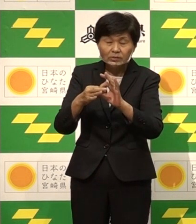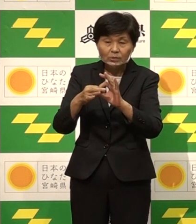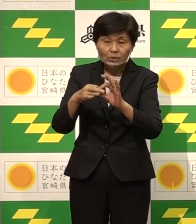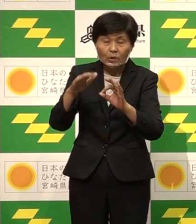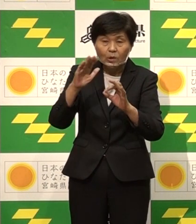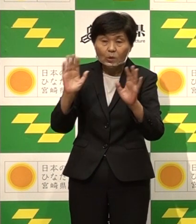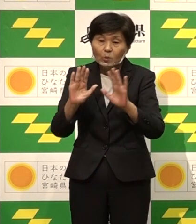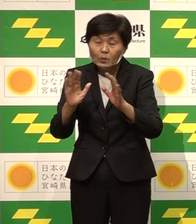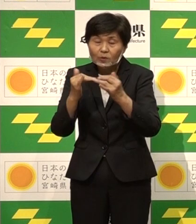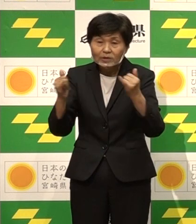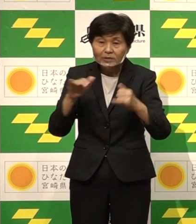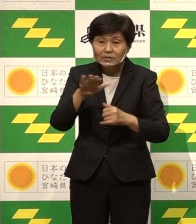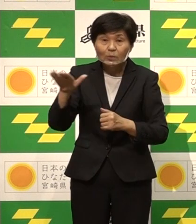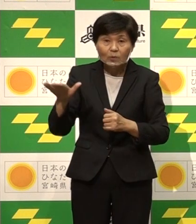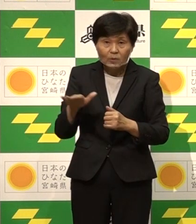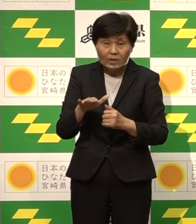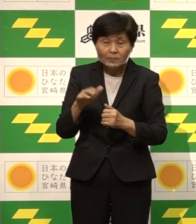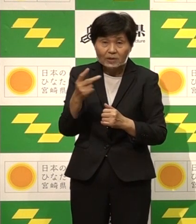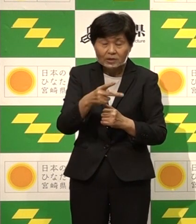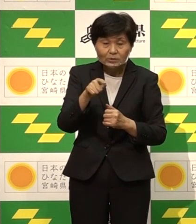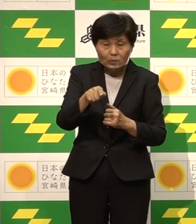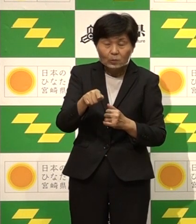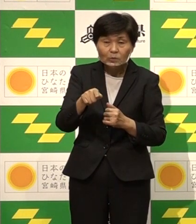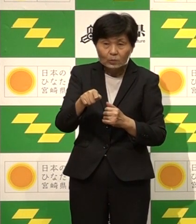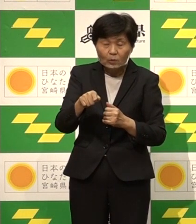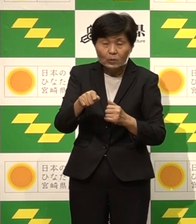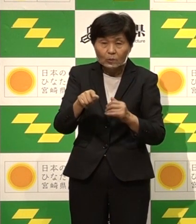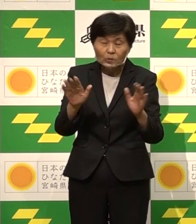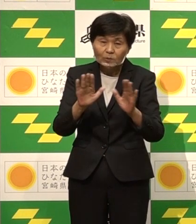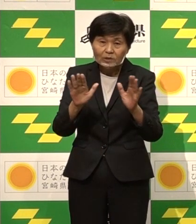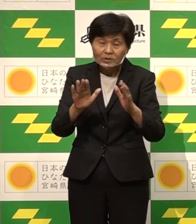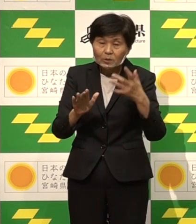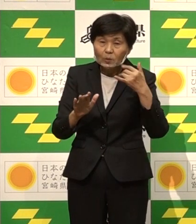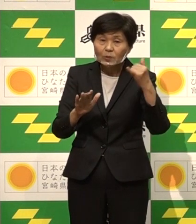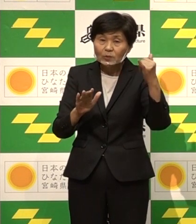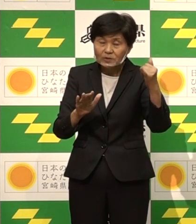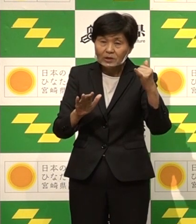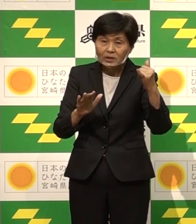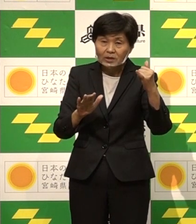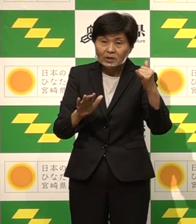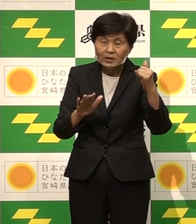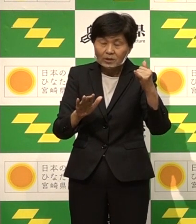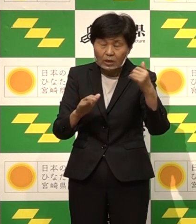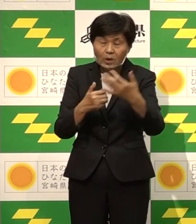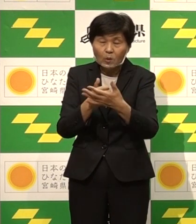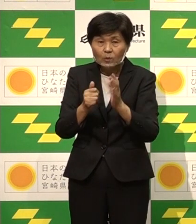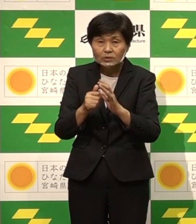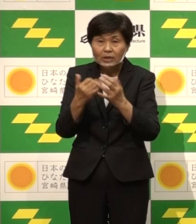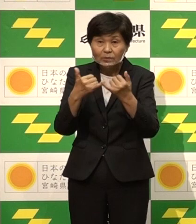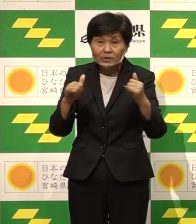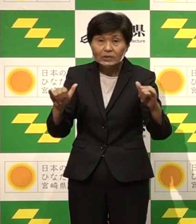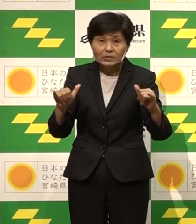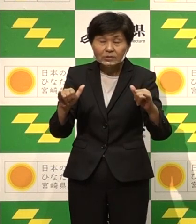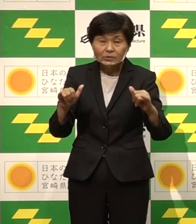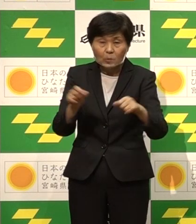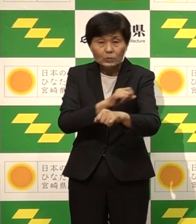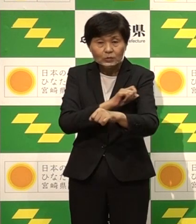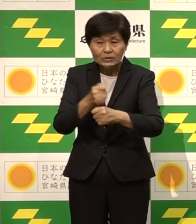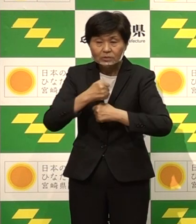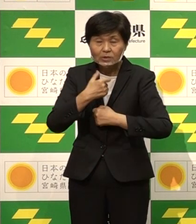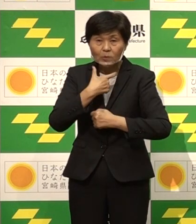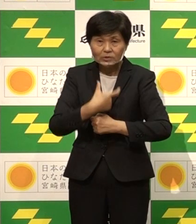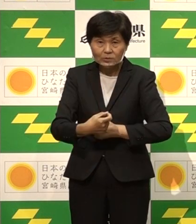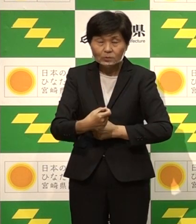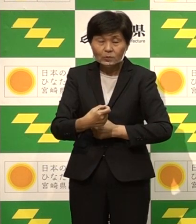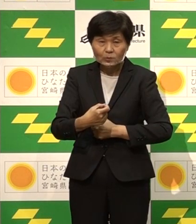か、そのお子さんを見てらっしゃるその親御さんだったり保護者の方にですね、特にこういうところをその注意してほしいだとか、こ